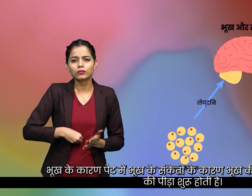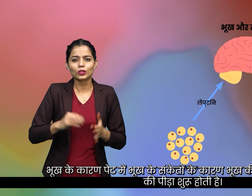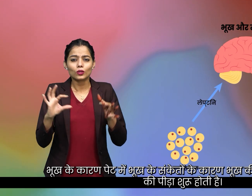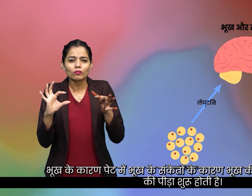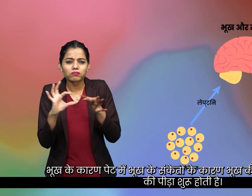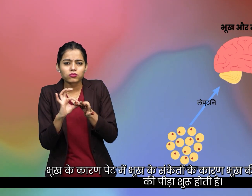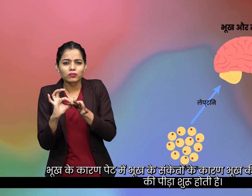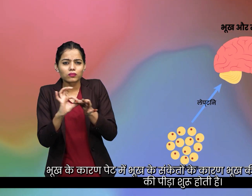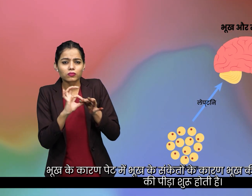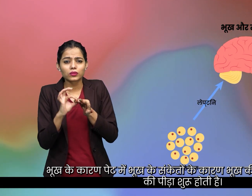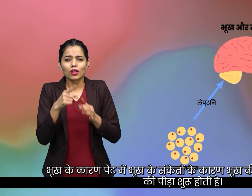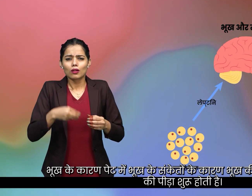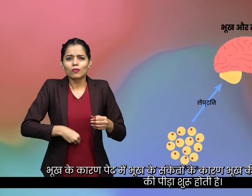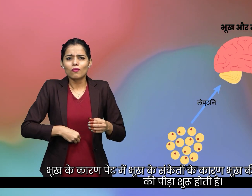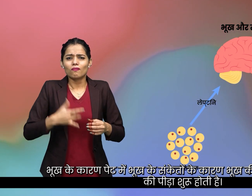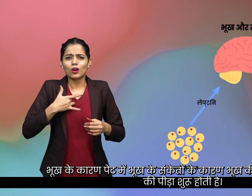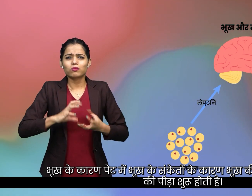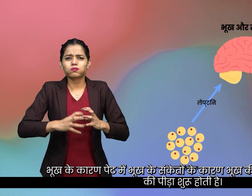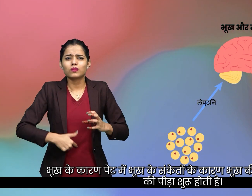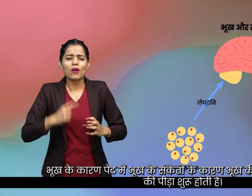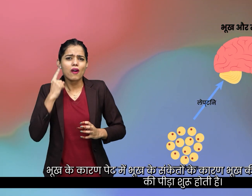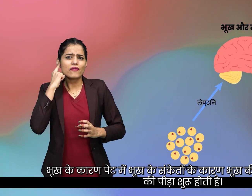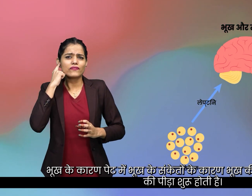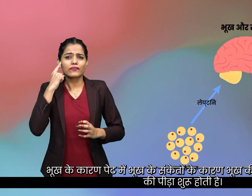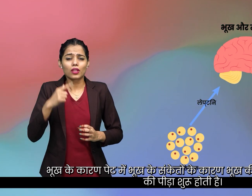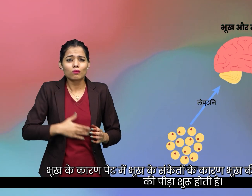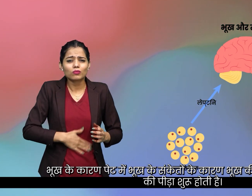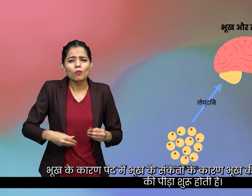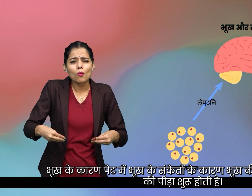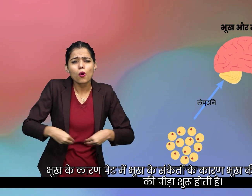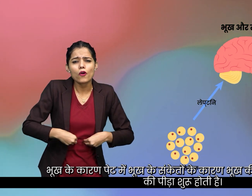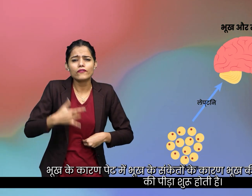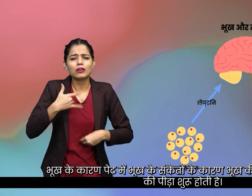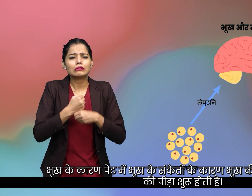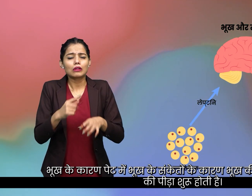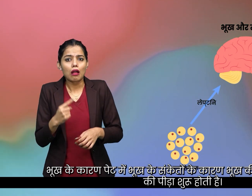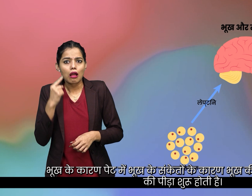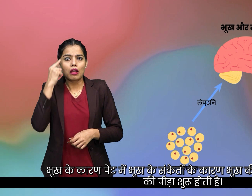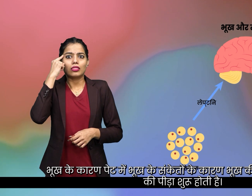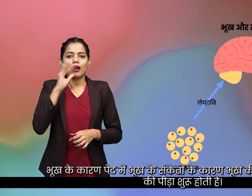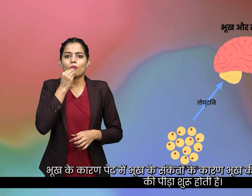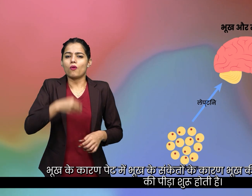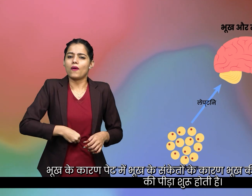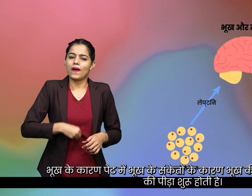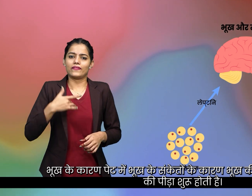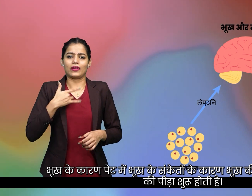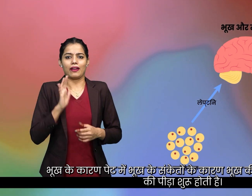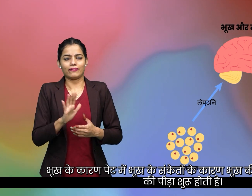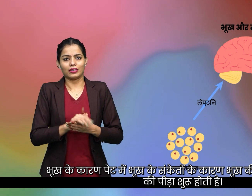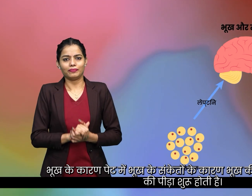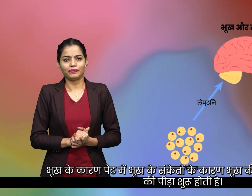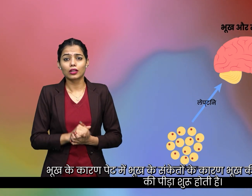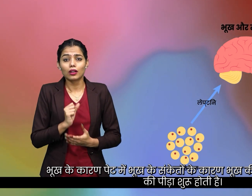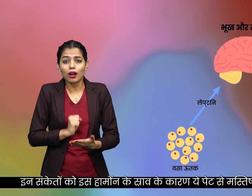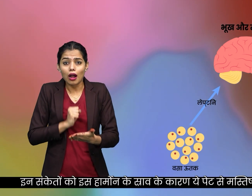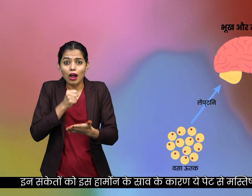के कारण पेट में भूख के संकेतों के कारण भूख की जकड़न या भूख की पीड़ा शुरू होती